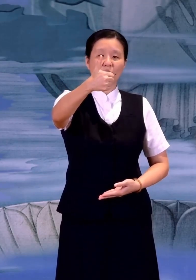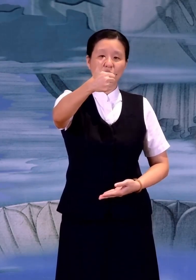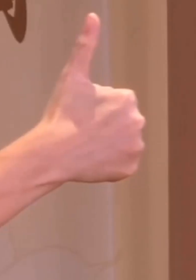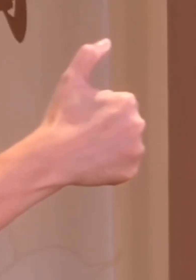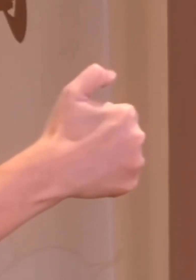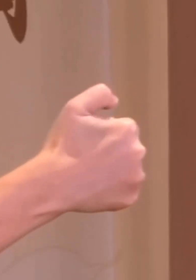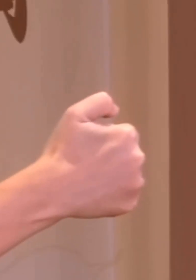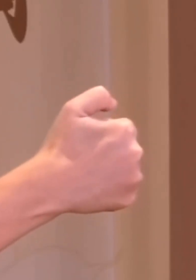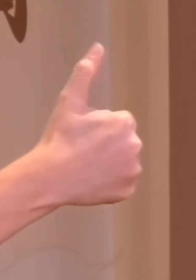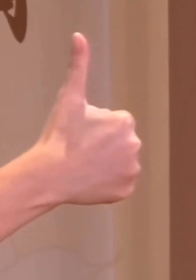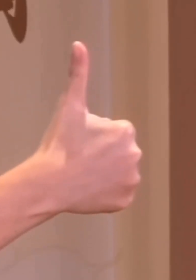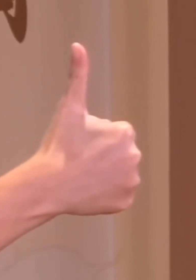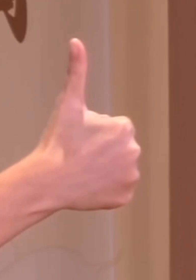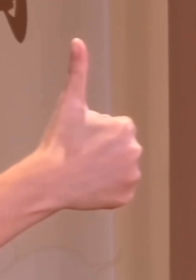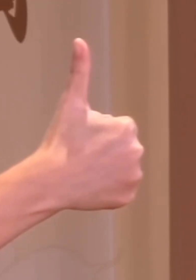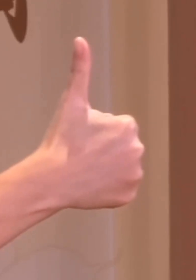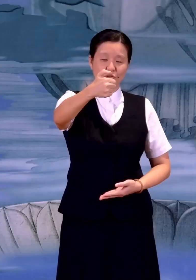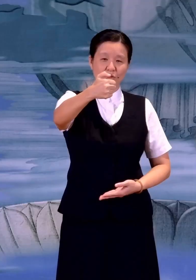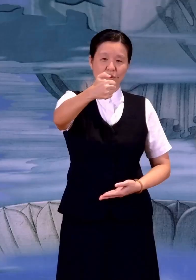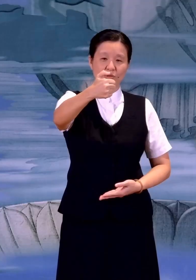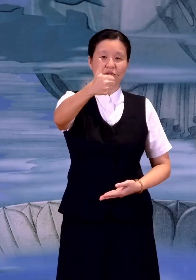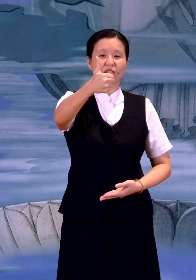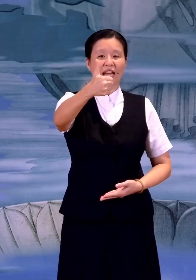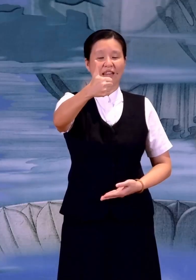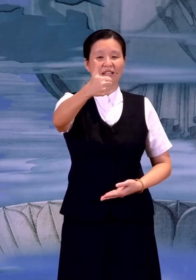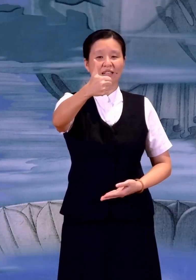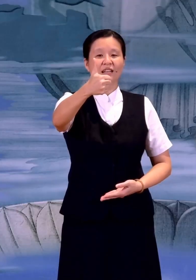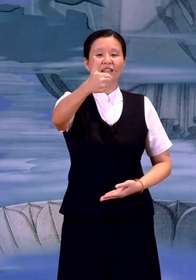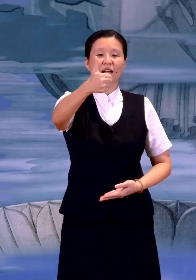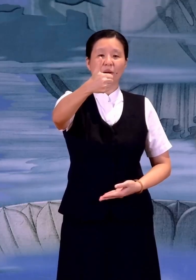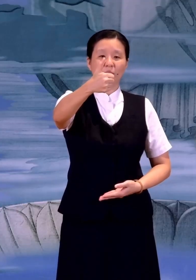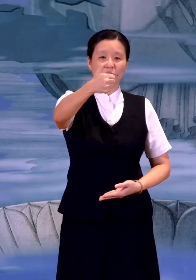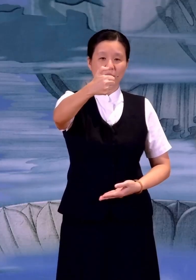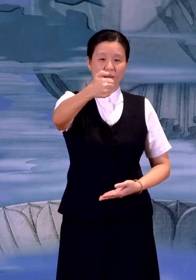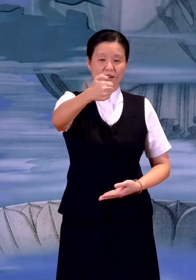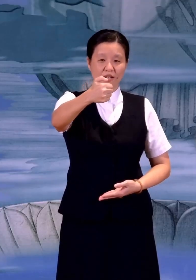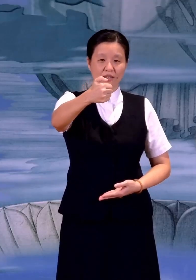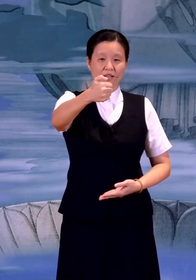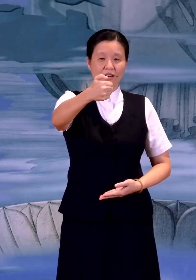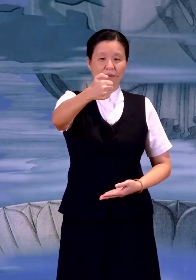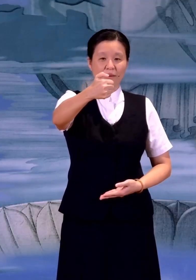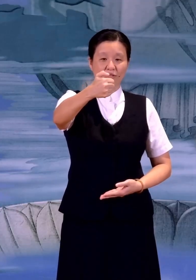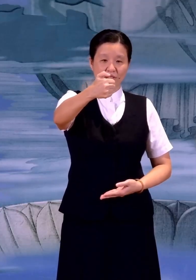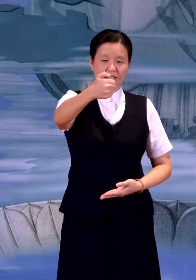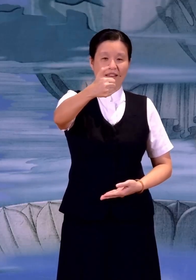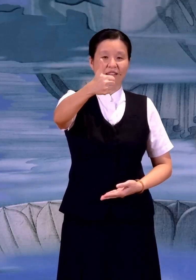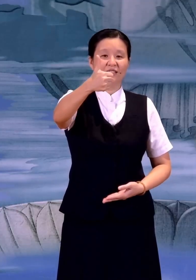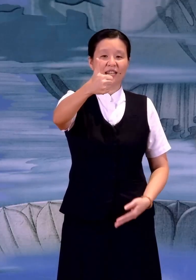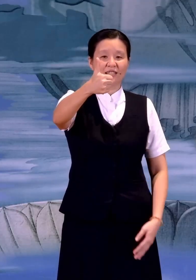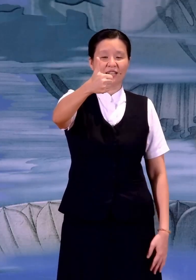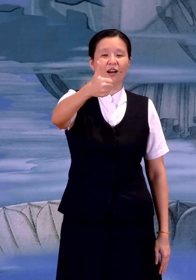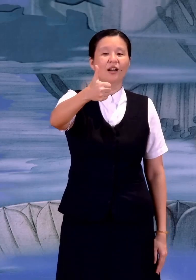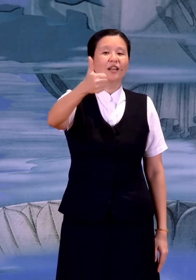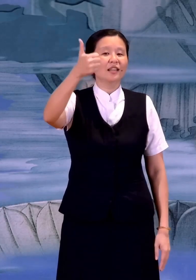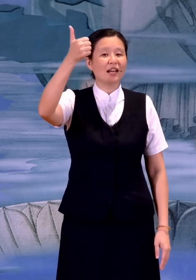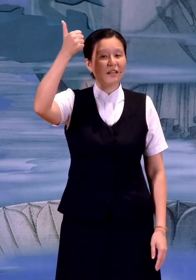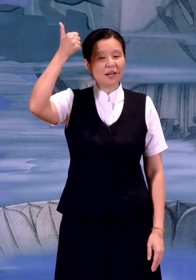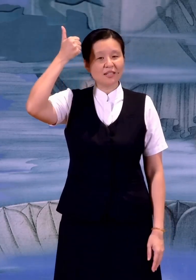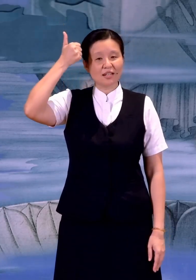鞠躬，这样子弯腰鞠躬就是感恩，代表我们对别人表示感恩这样子哈。那一般上呢，我